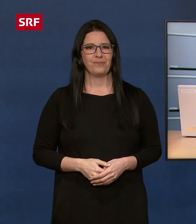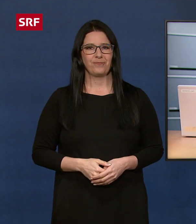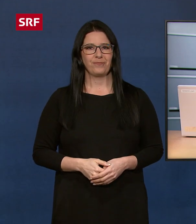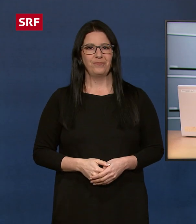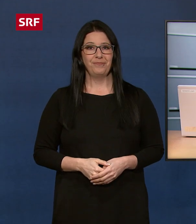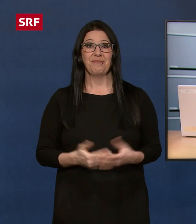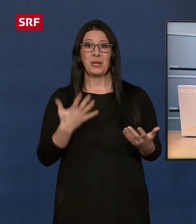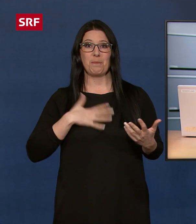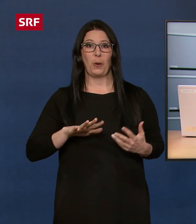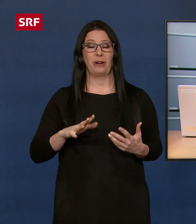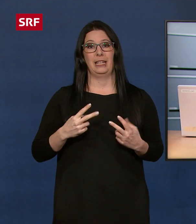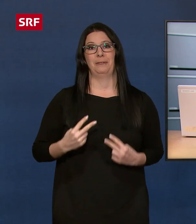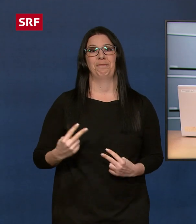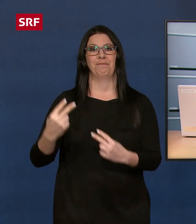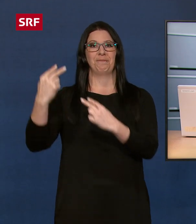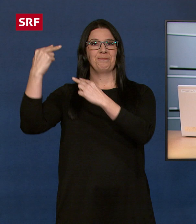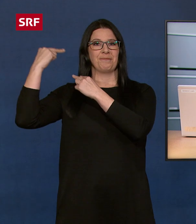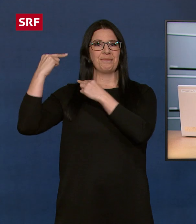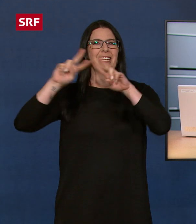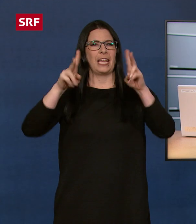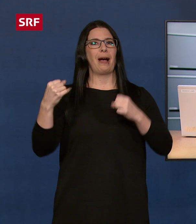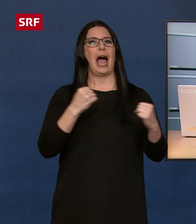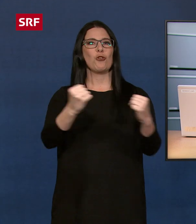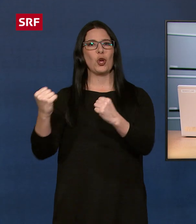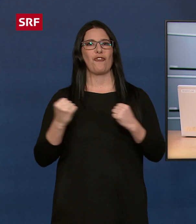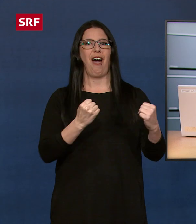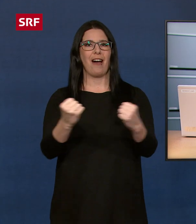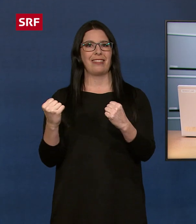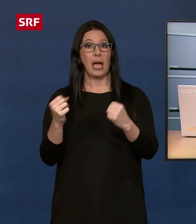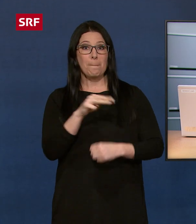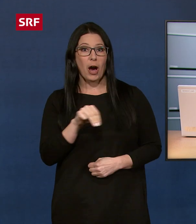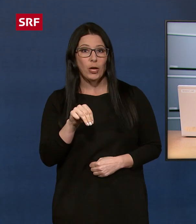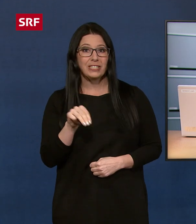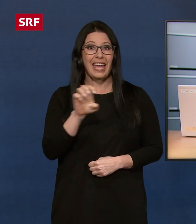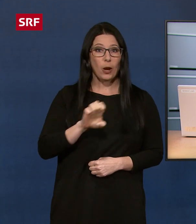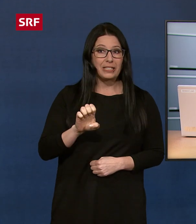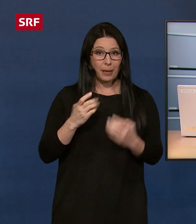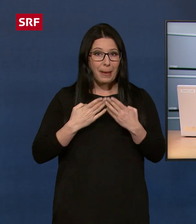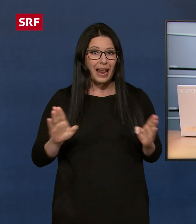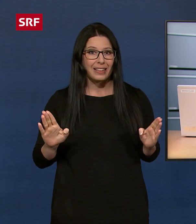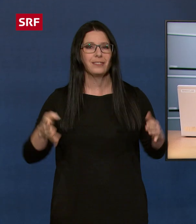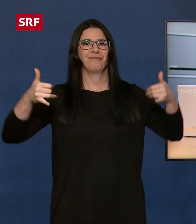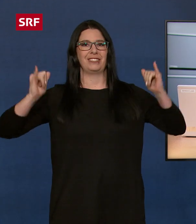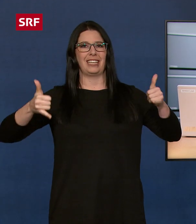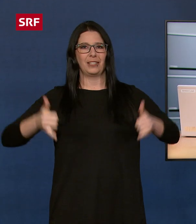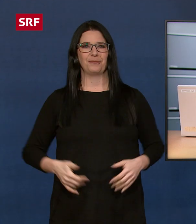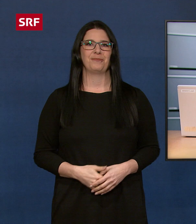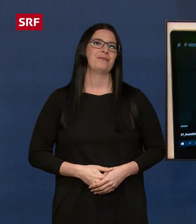Wir schauen ein paar Jahre zurück. Es geht ums Autofahren. Marius, Eloise, parat? Ja.